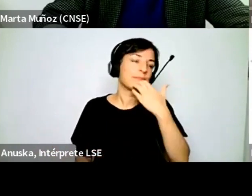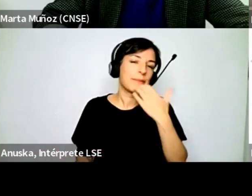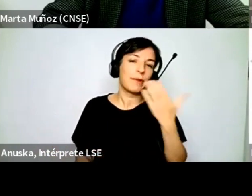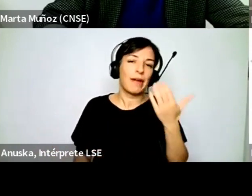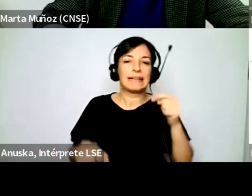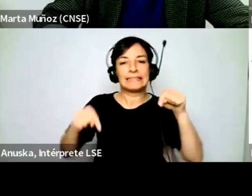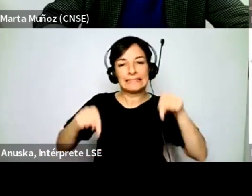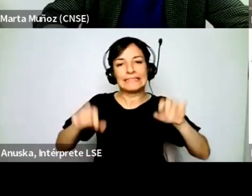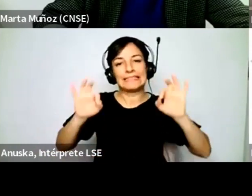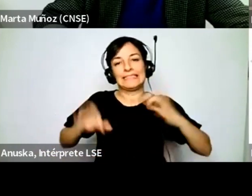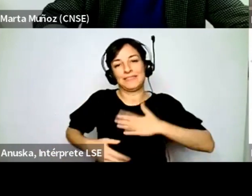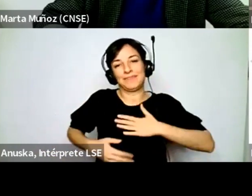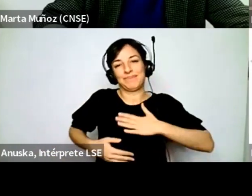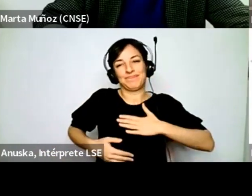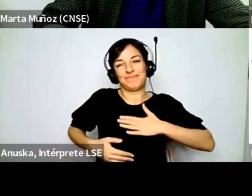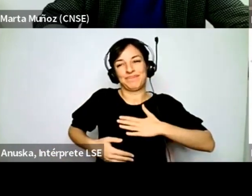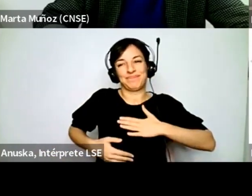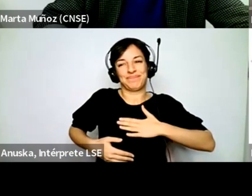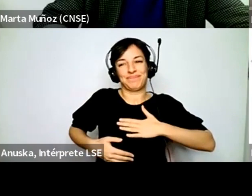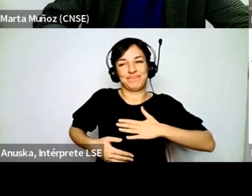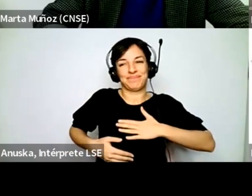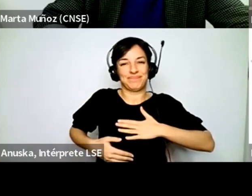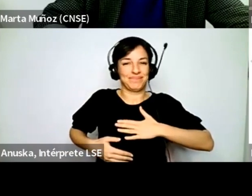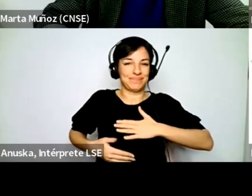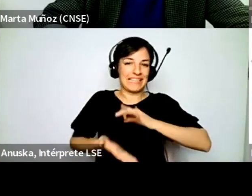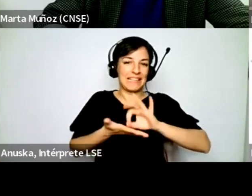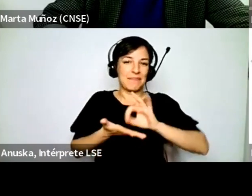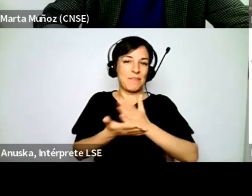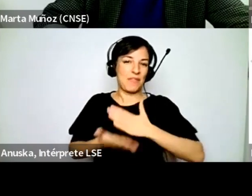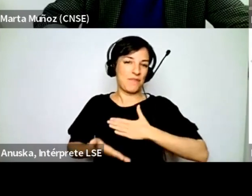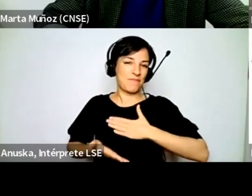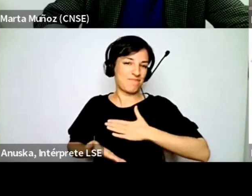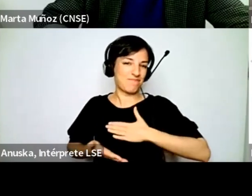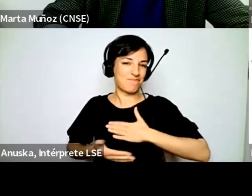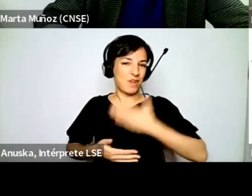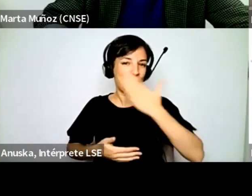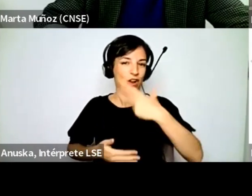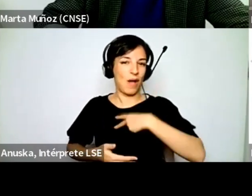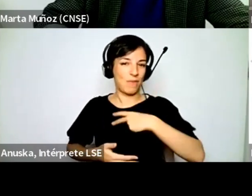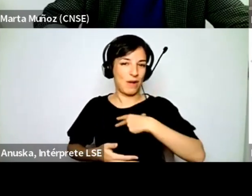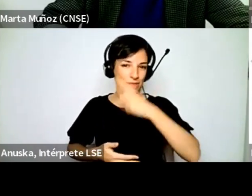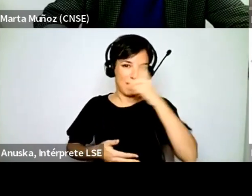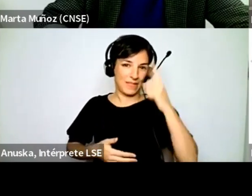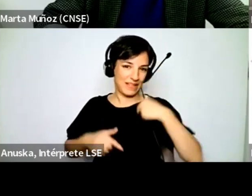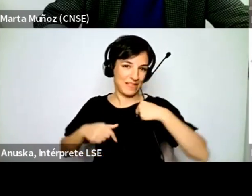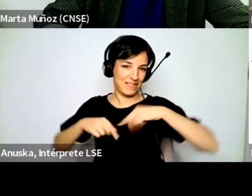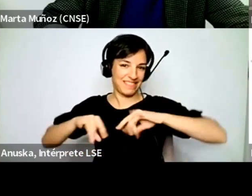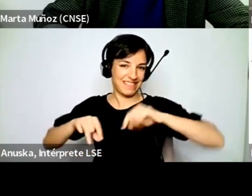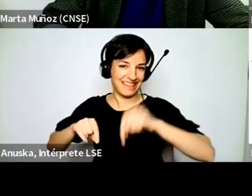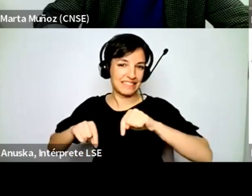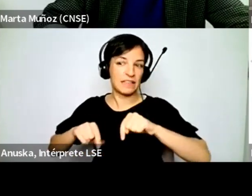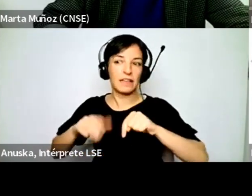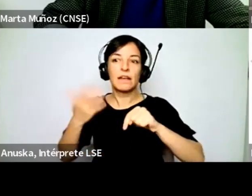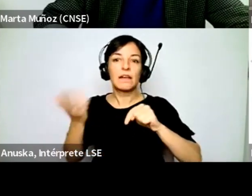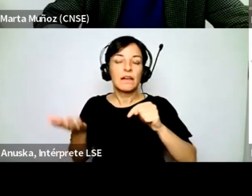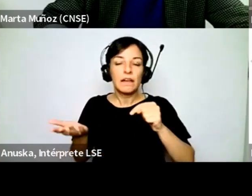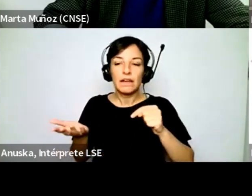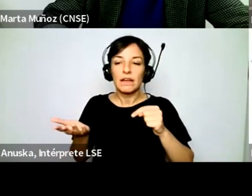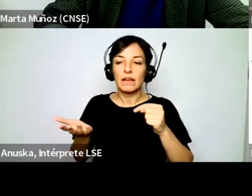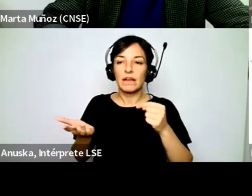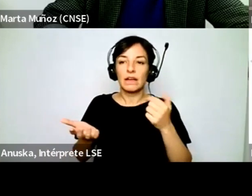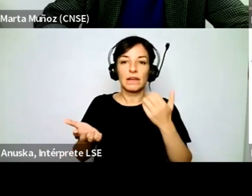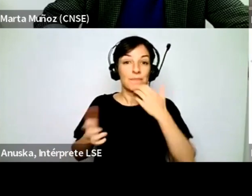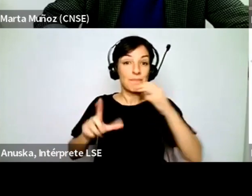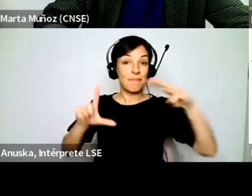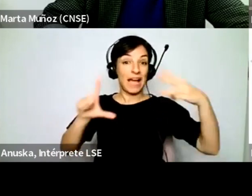de nuestro servicio de mediación, que es el del Colegio de la Abogacía. Como se hace a través de